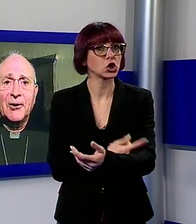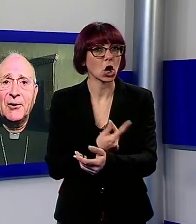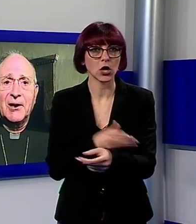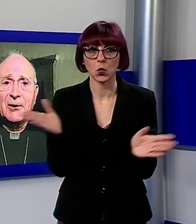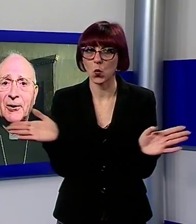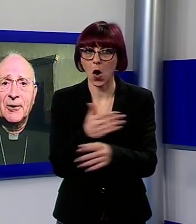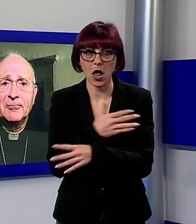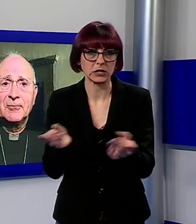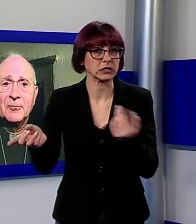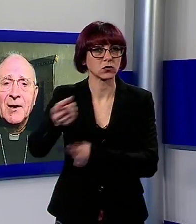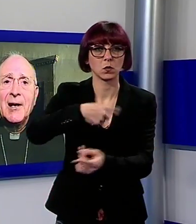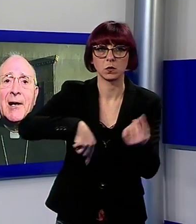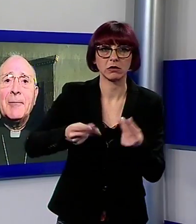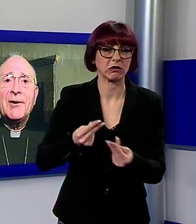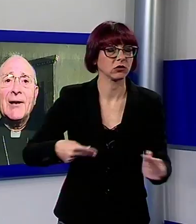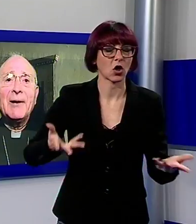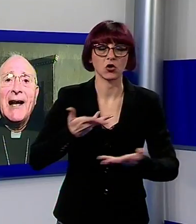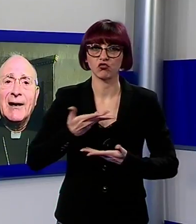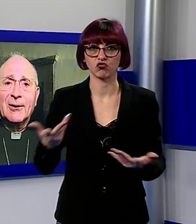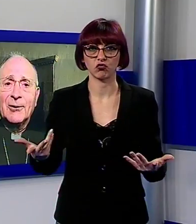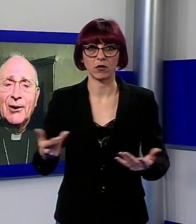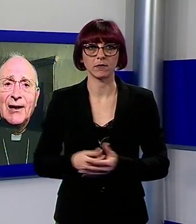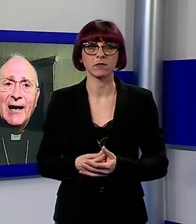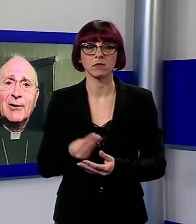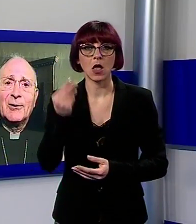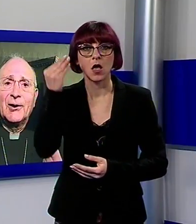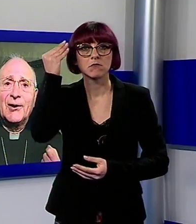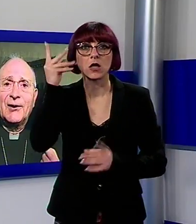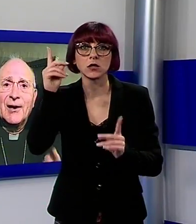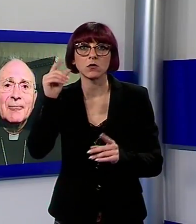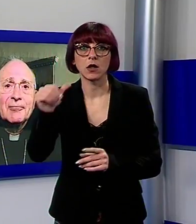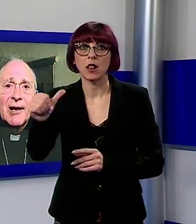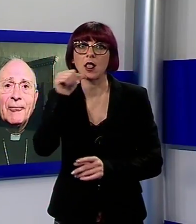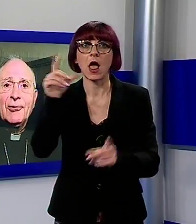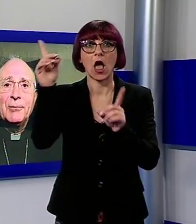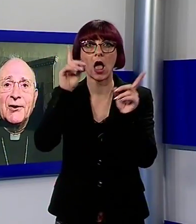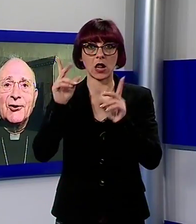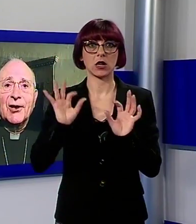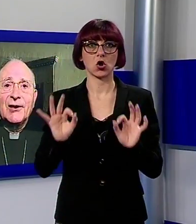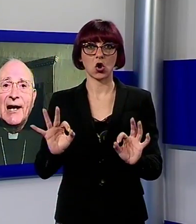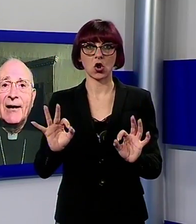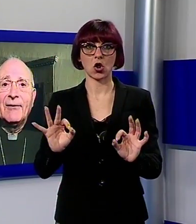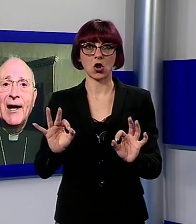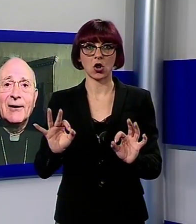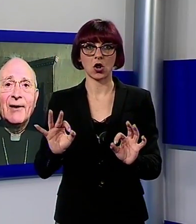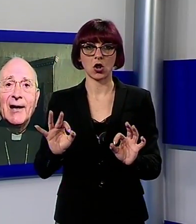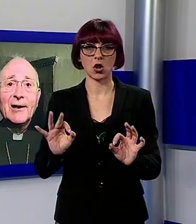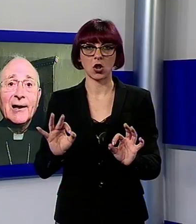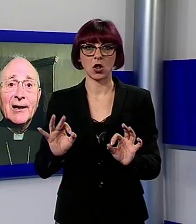nostro territorio. Pensiamo all'alcol che a fiumi si dice che va e arriva